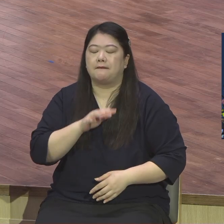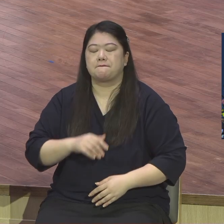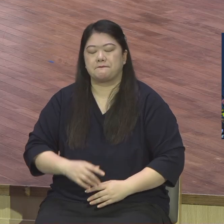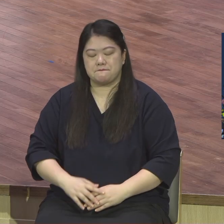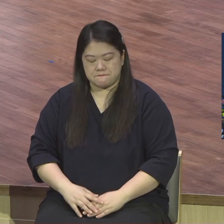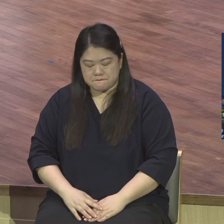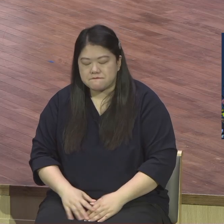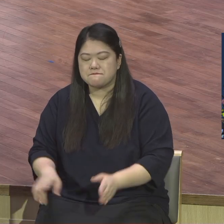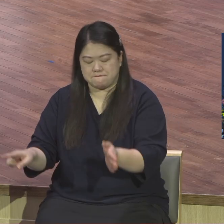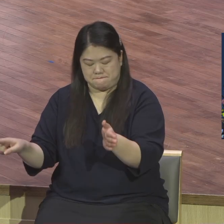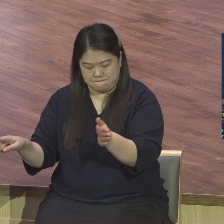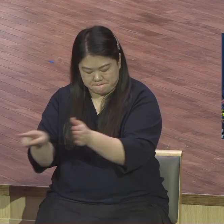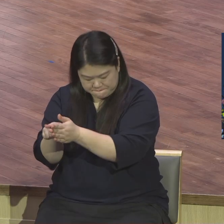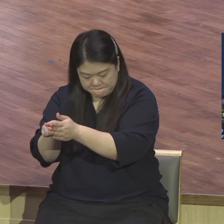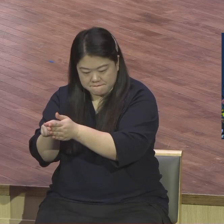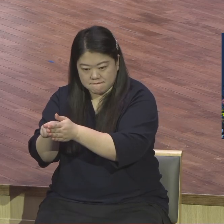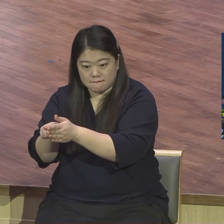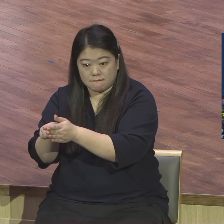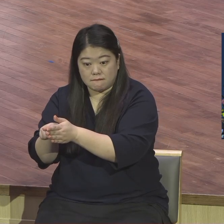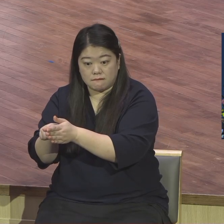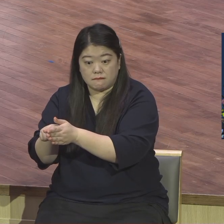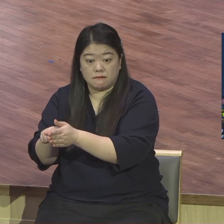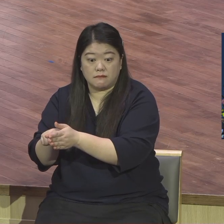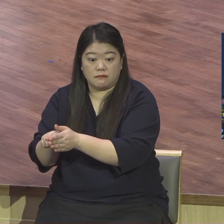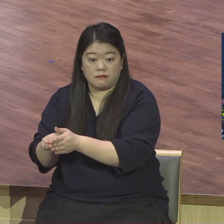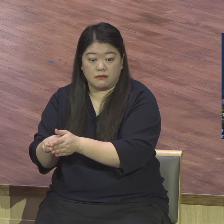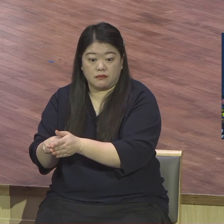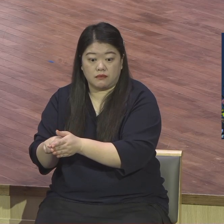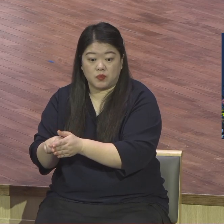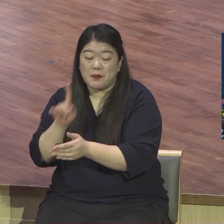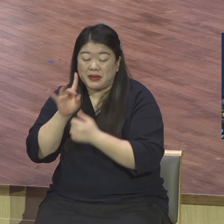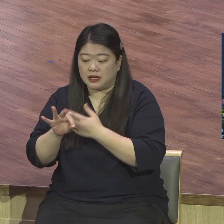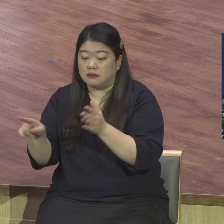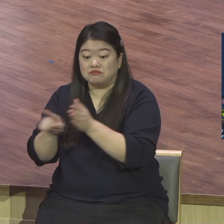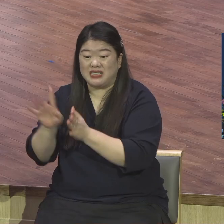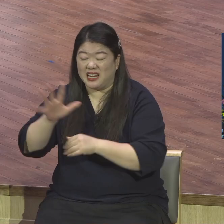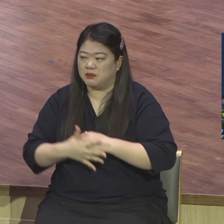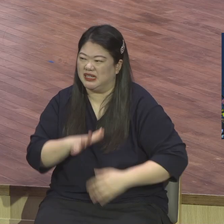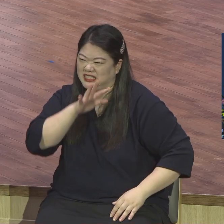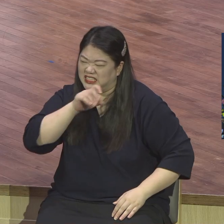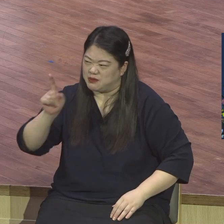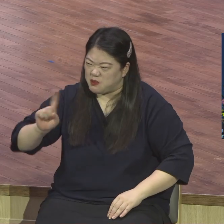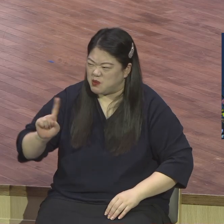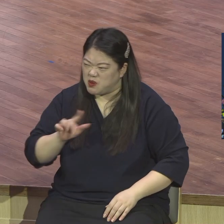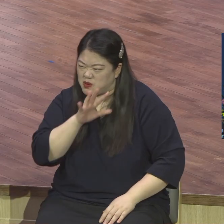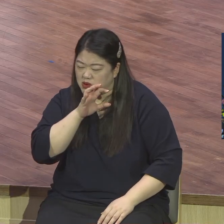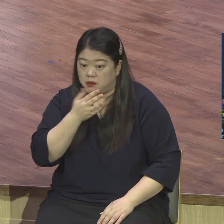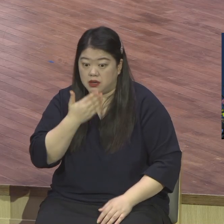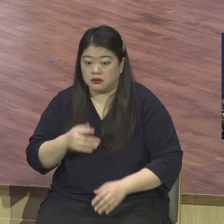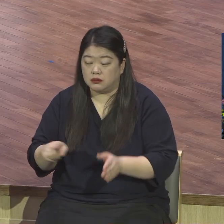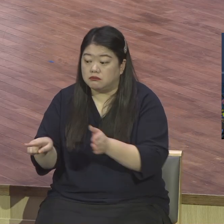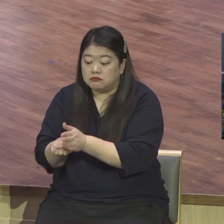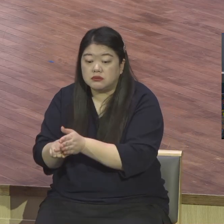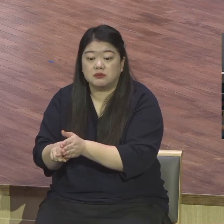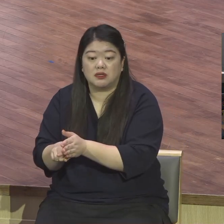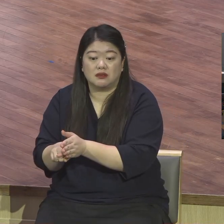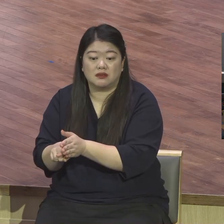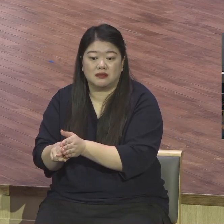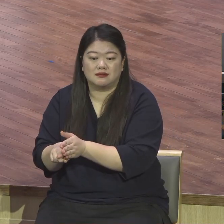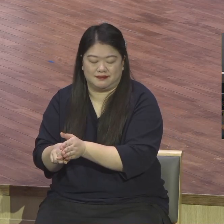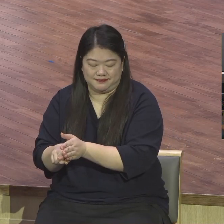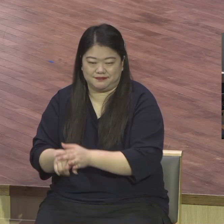바울은 이런 믿음으로 어렵다함을 얻고 믿음으로 살 수 있는 근거를 밝히고 있어요. 13절입니다.